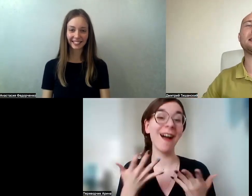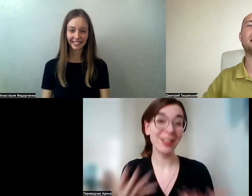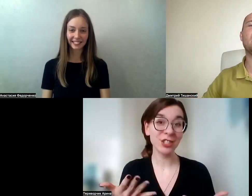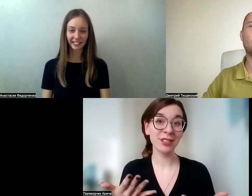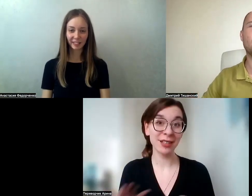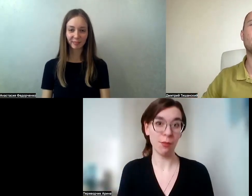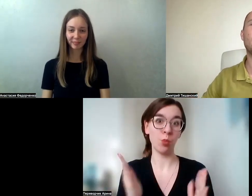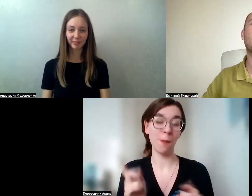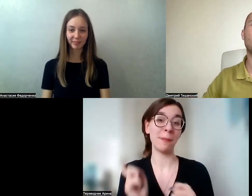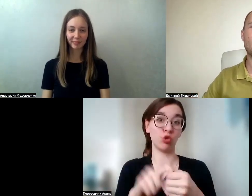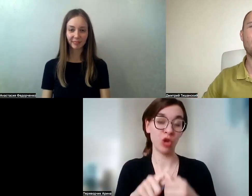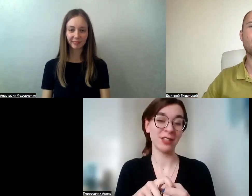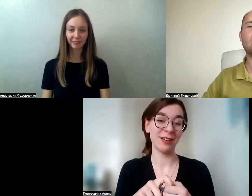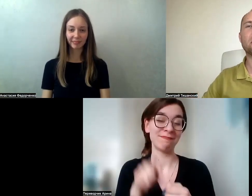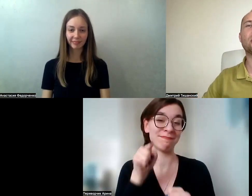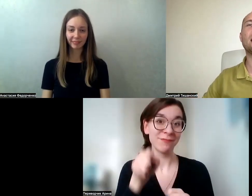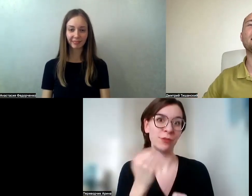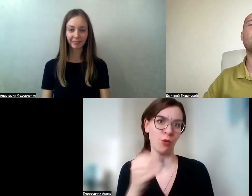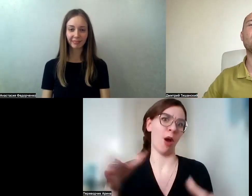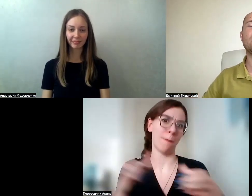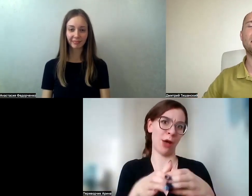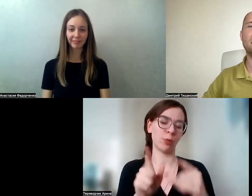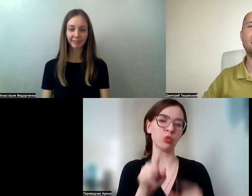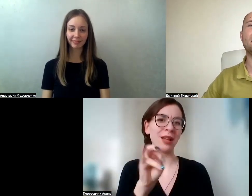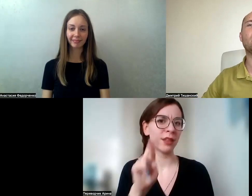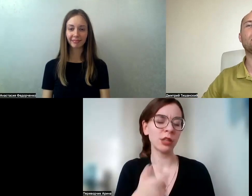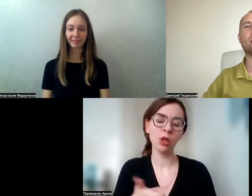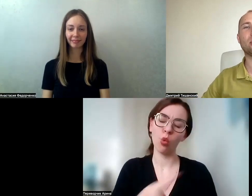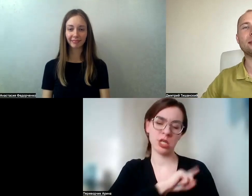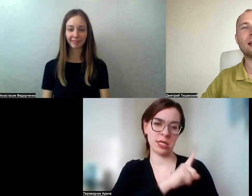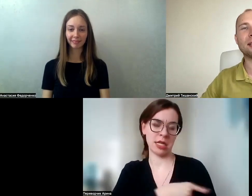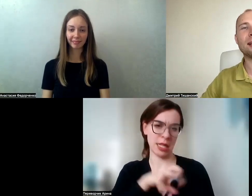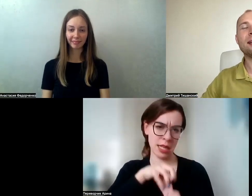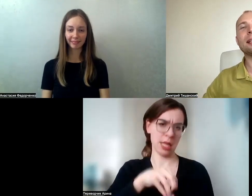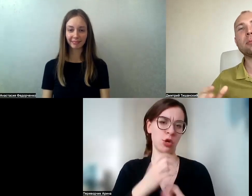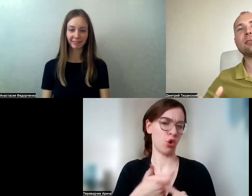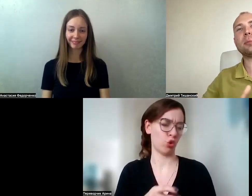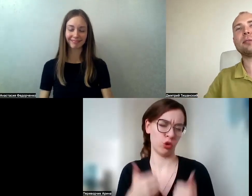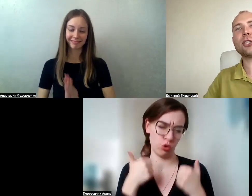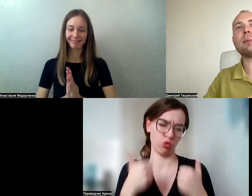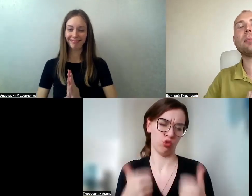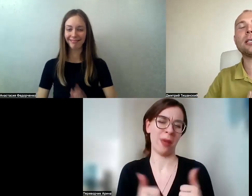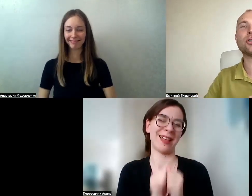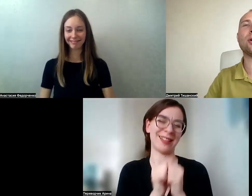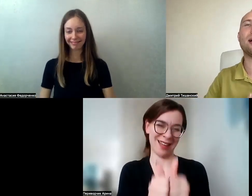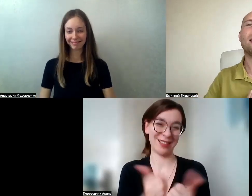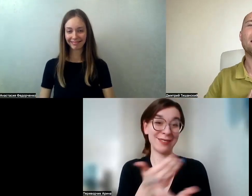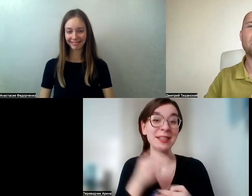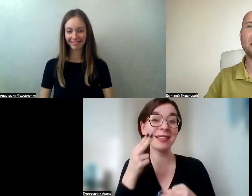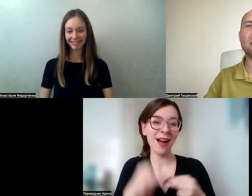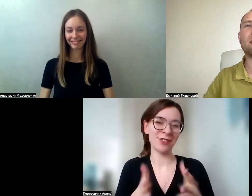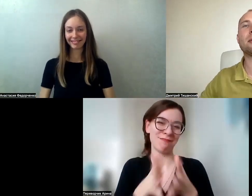подключаемся к Насте, в том числе в команду, потому что Настя очень сильный лидер и очень крутой наставник. На этом мы с вами завершаем.